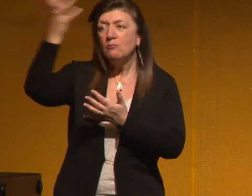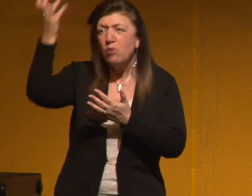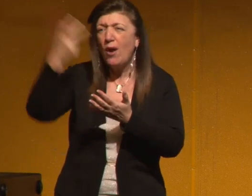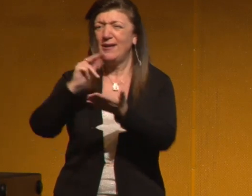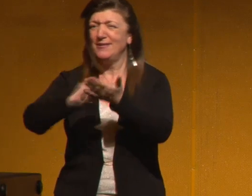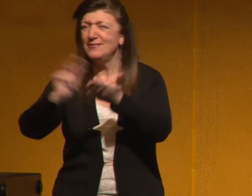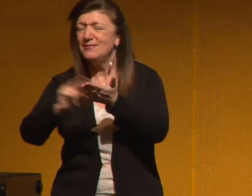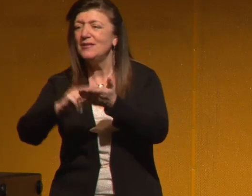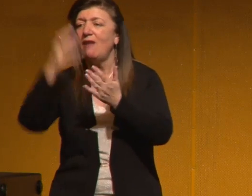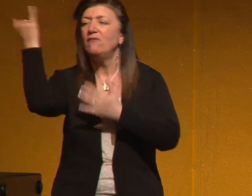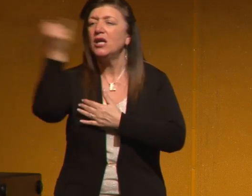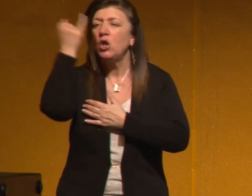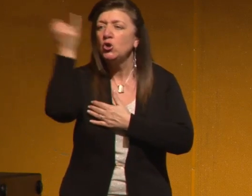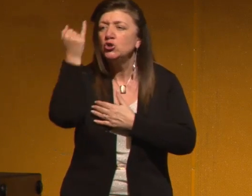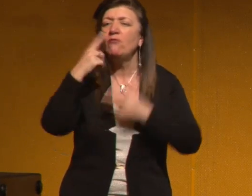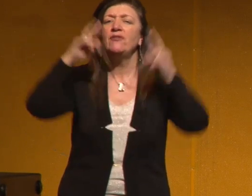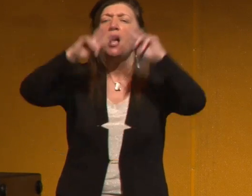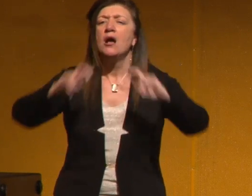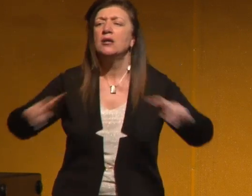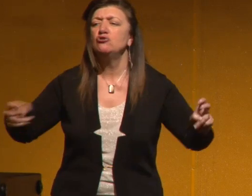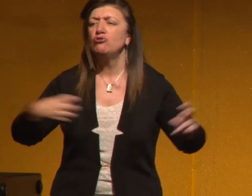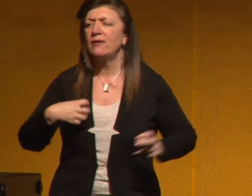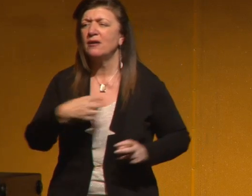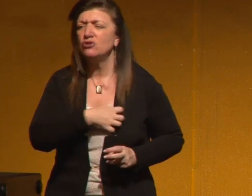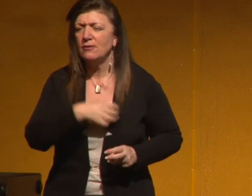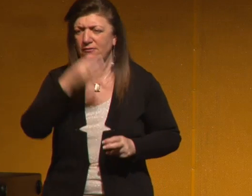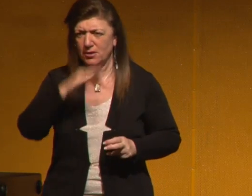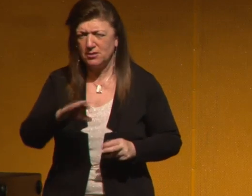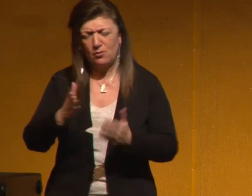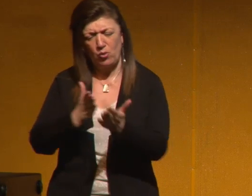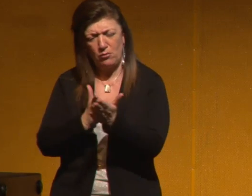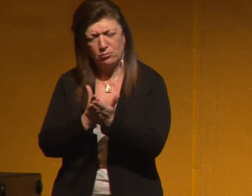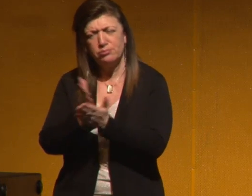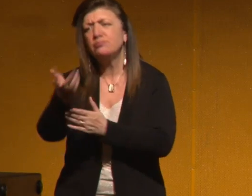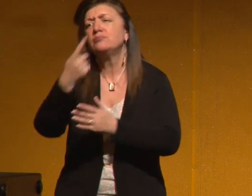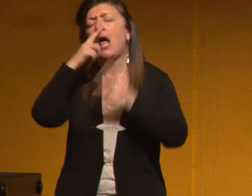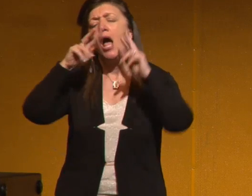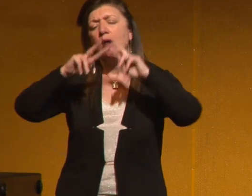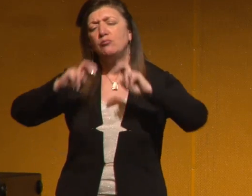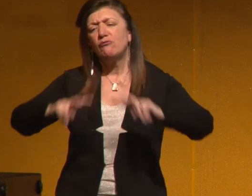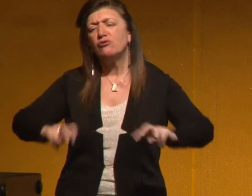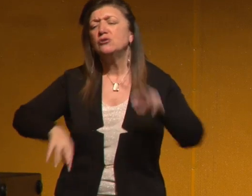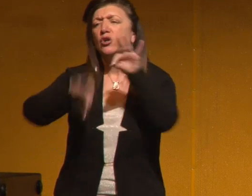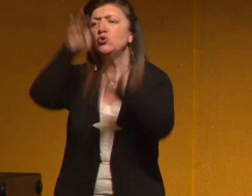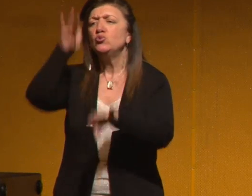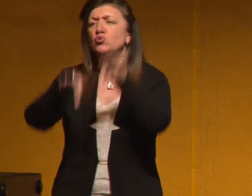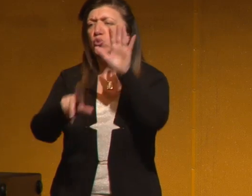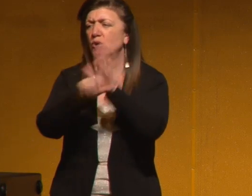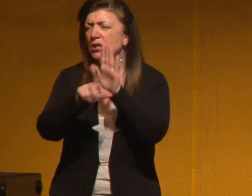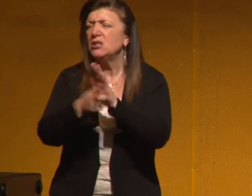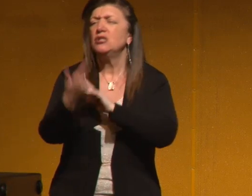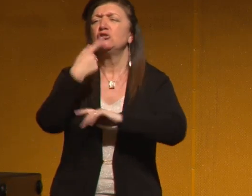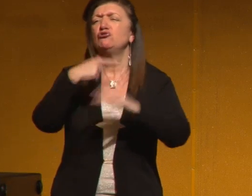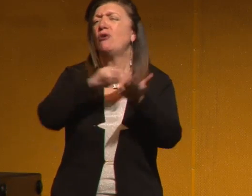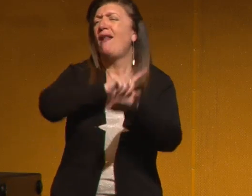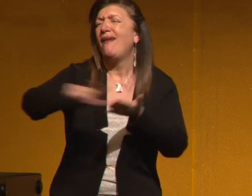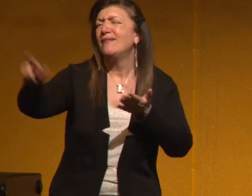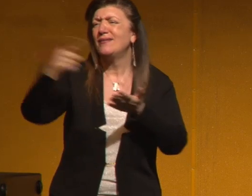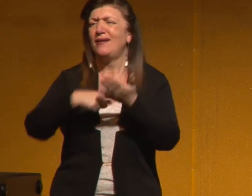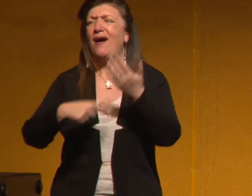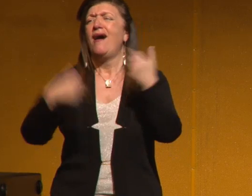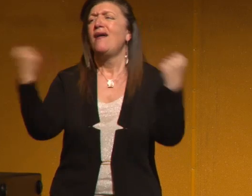con le indagini scientifiche quanto con gli approfondimenti giuridici le riflessioni letterarie storiche le attività artistiche